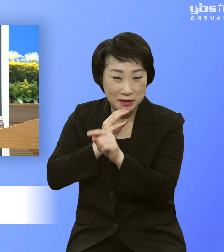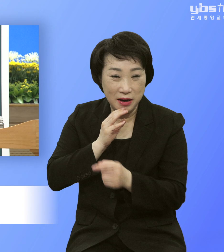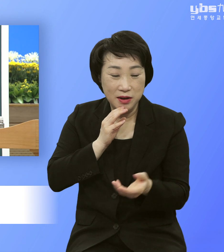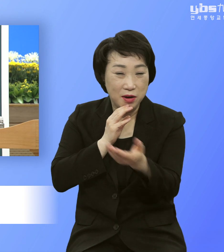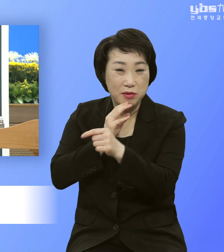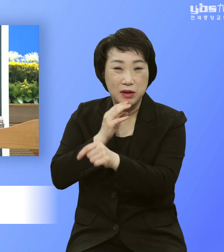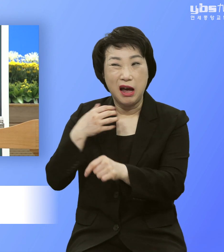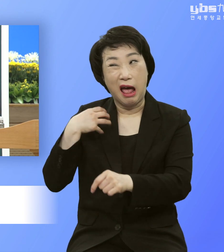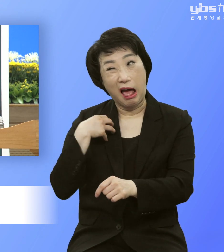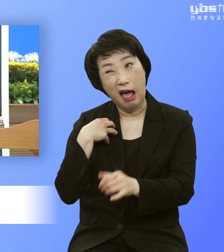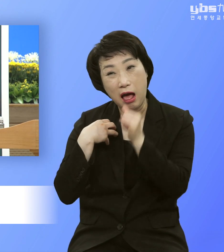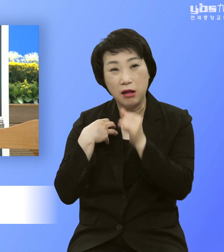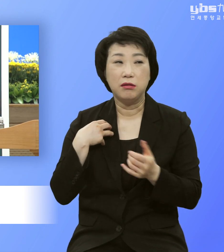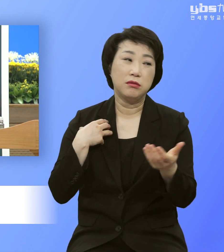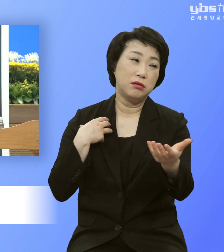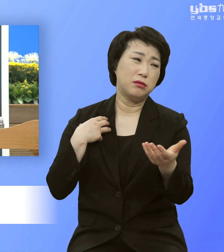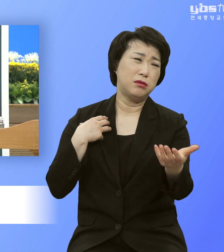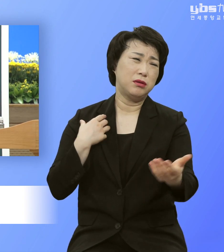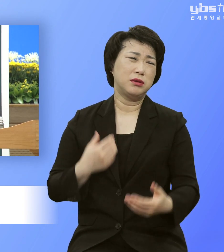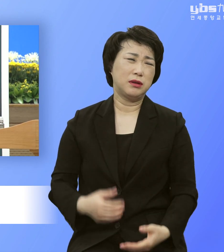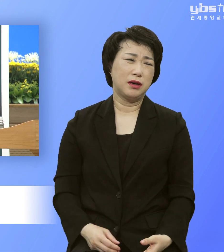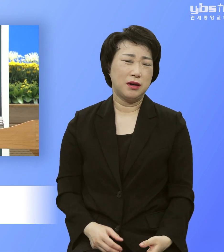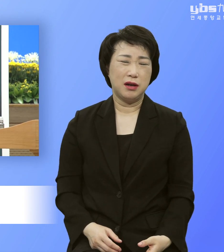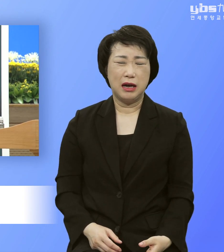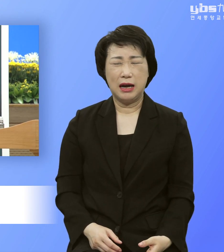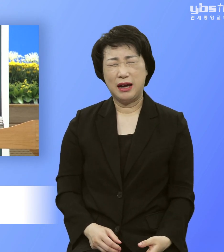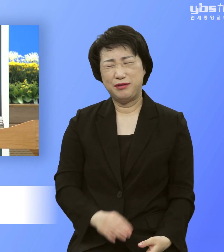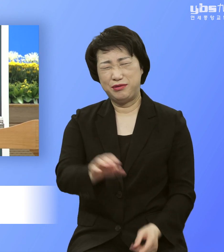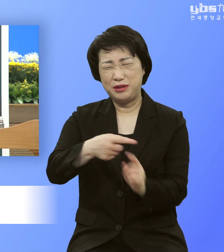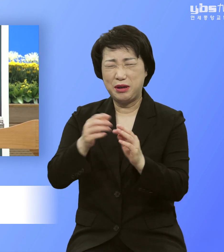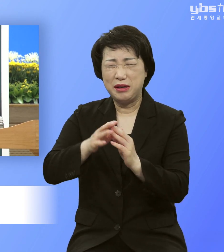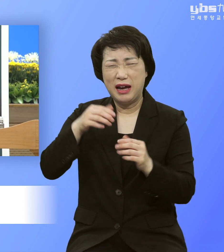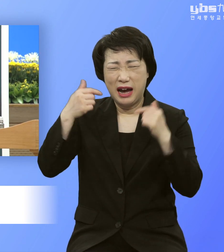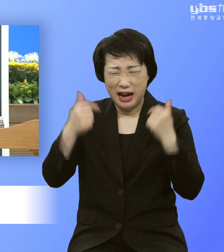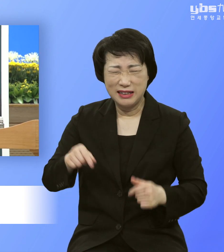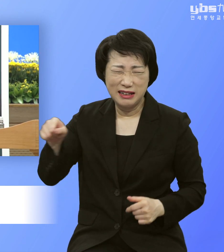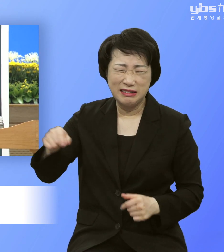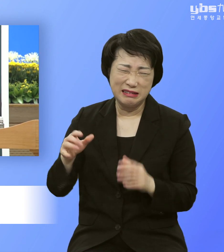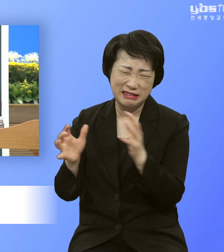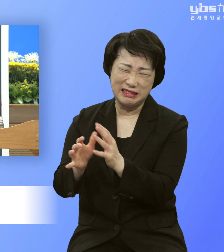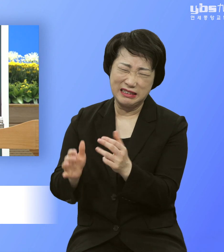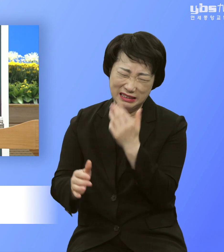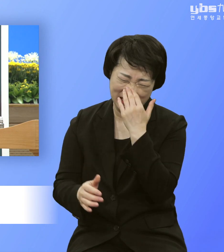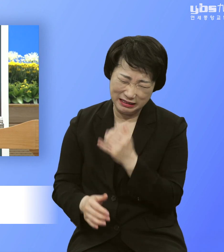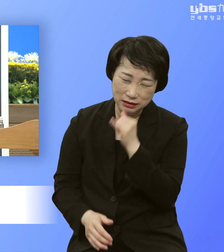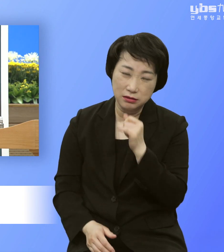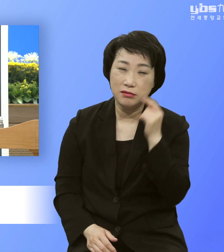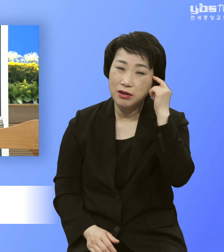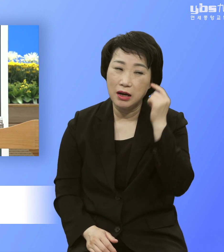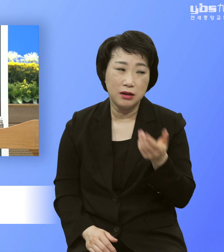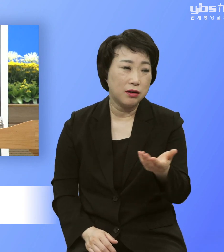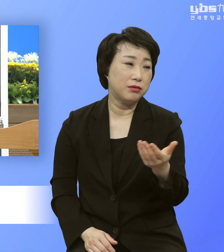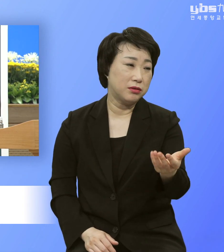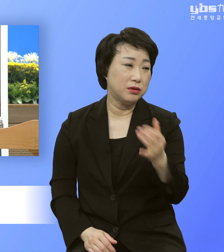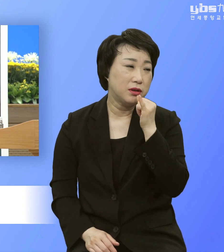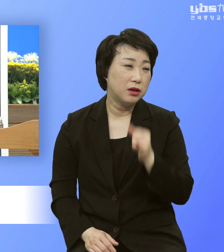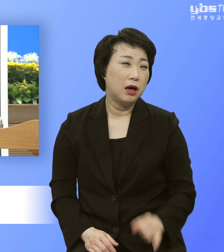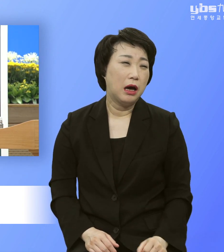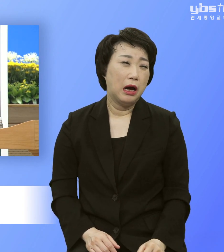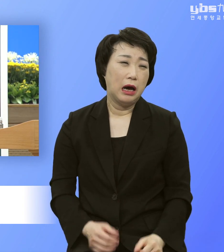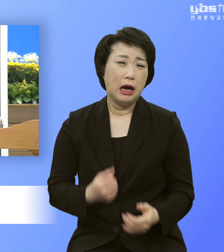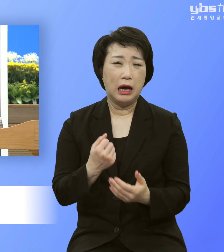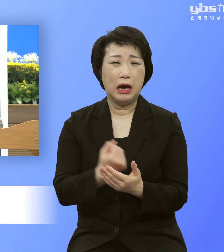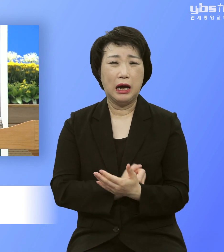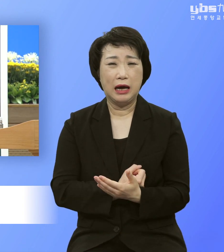근데 이게 부자유한 거예요. 왜 윤세종께는 이래야 되냐 이 말이에요. 왜 이래야